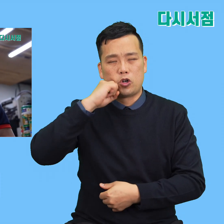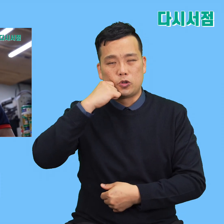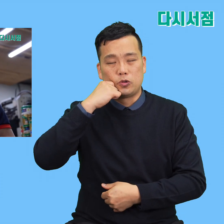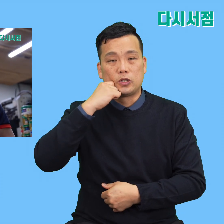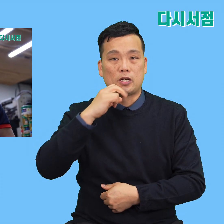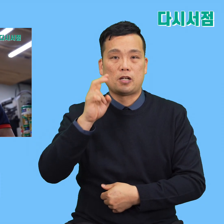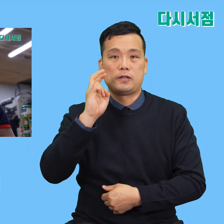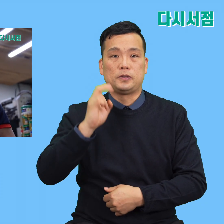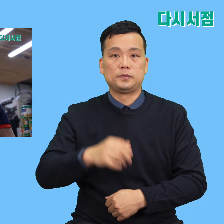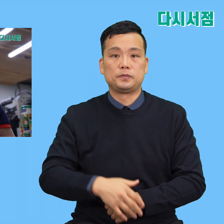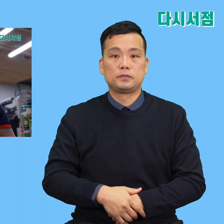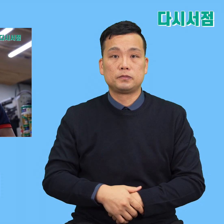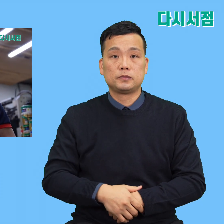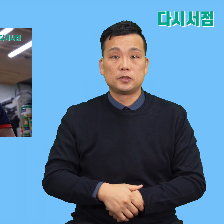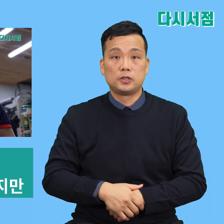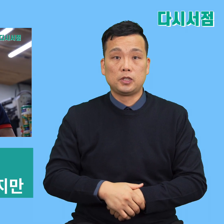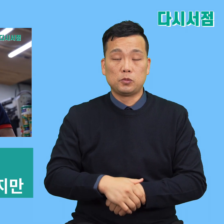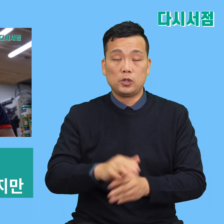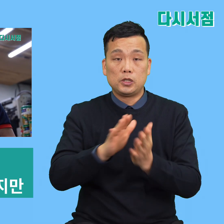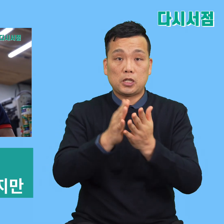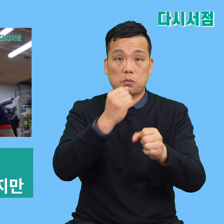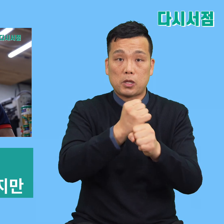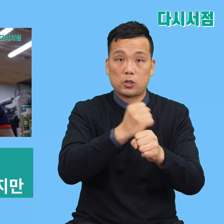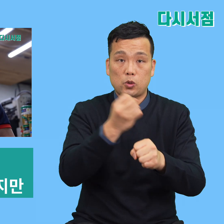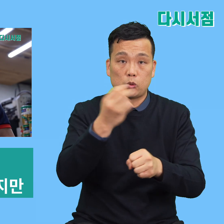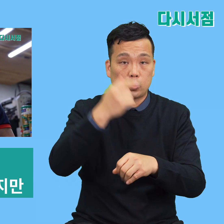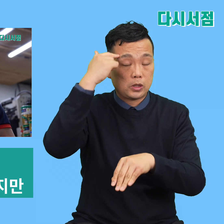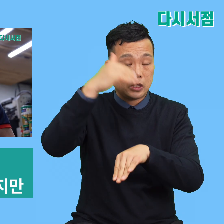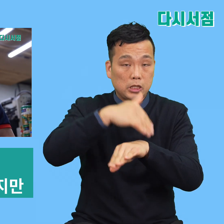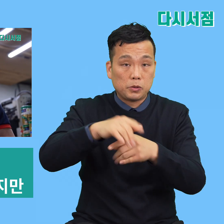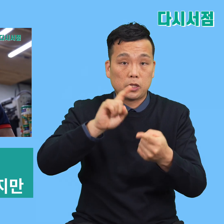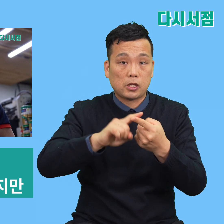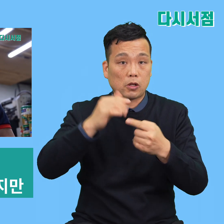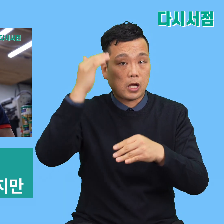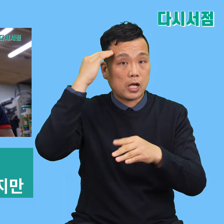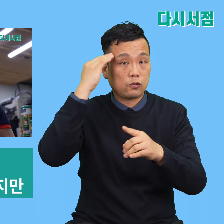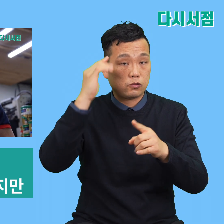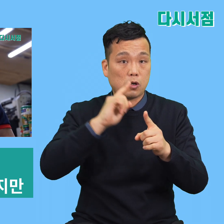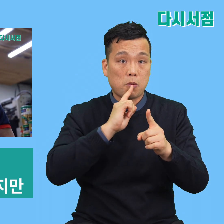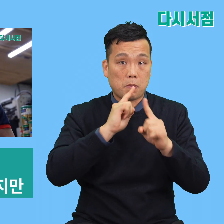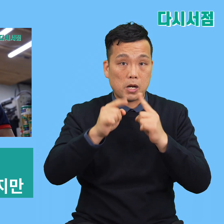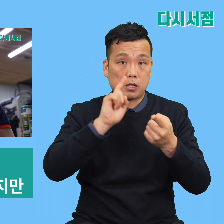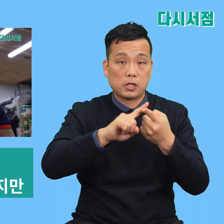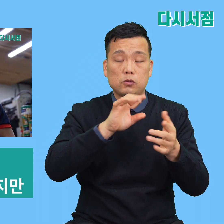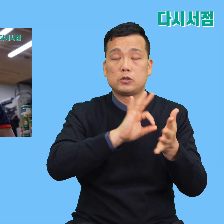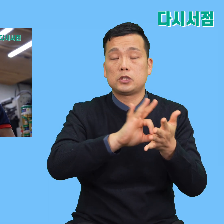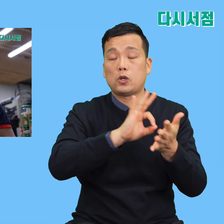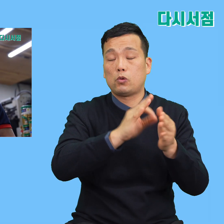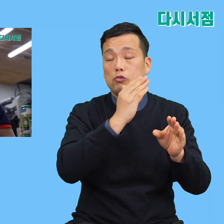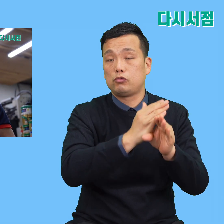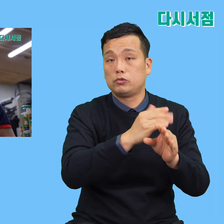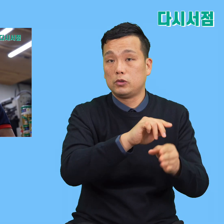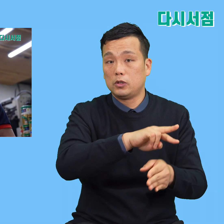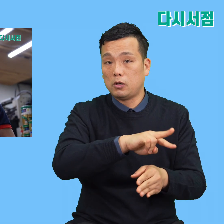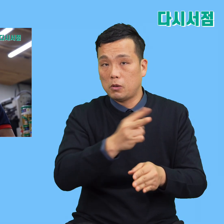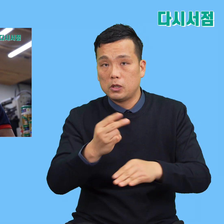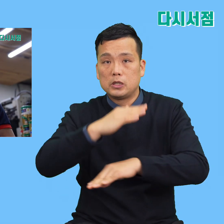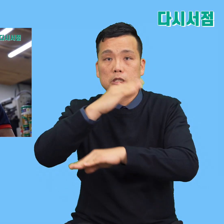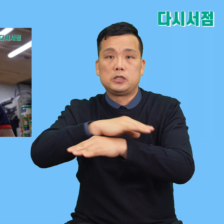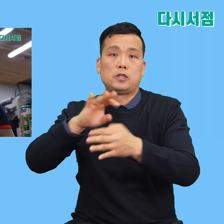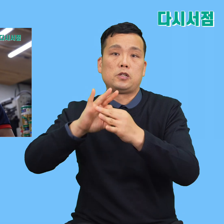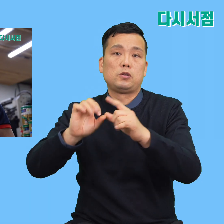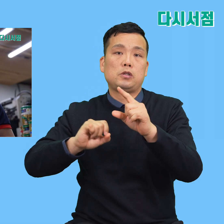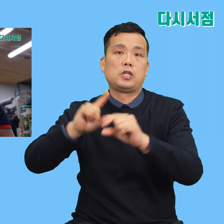애매해요. 근데 뭐 출판이라든가 뭐 기획 뭐 이런 부분은 뭐 한국말로 이렇게 되는 부분이지만 거의 이제 인쇄 용어가